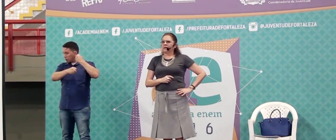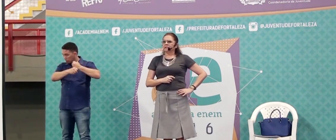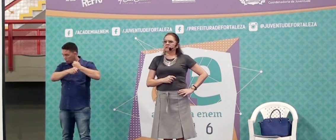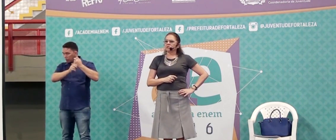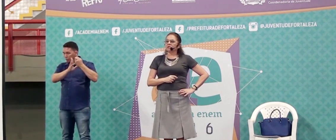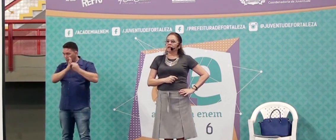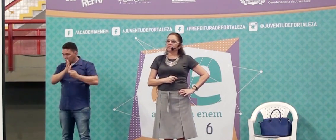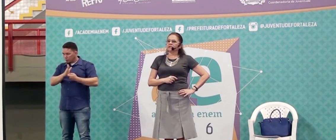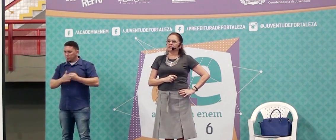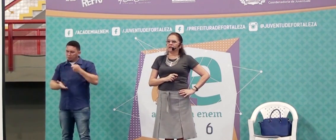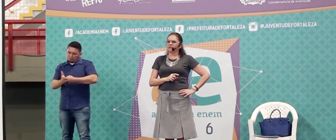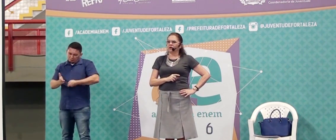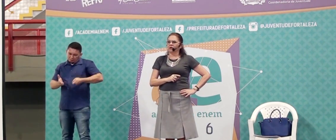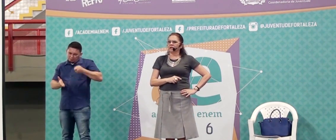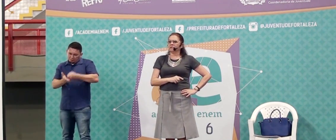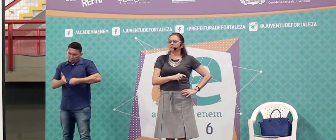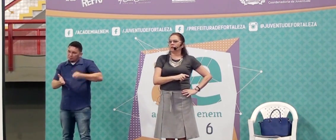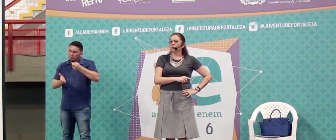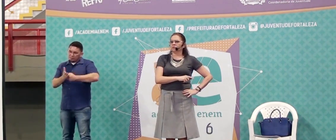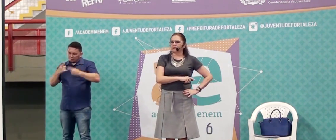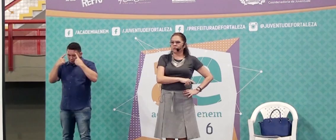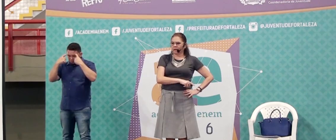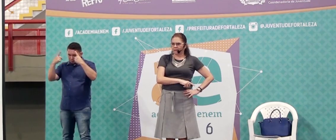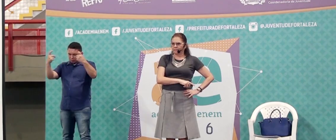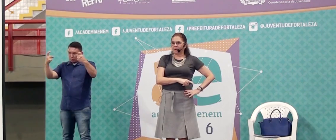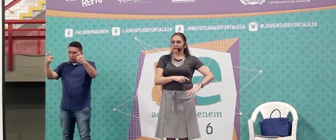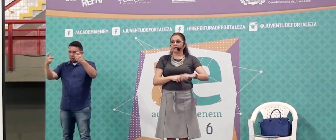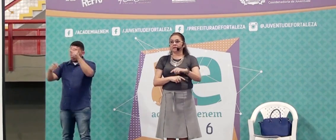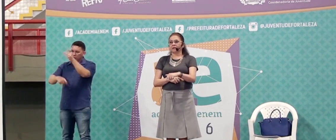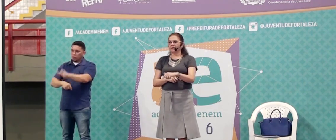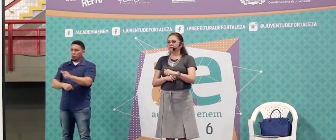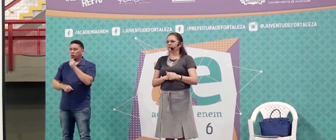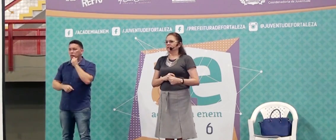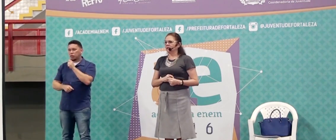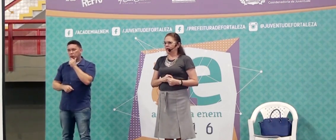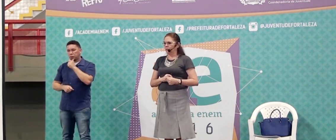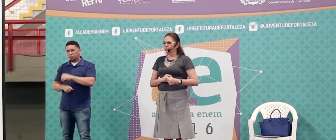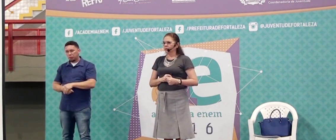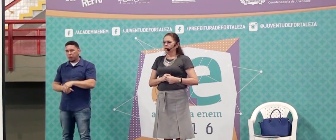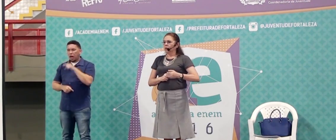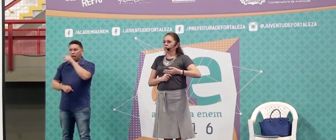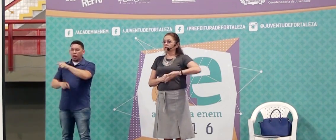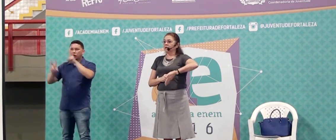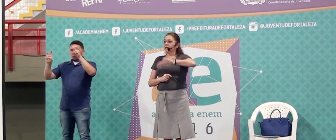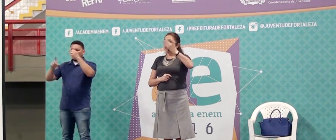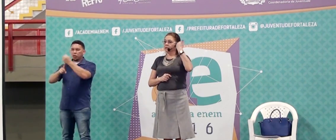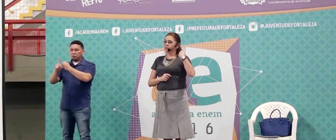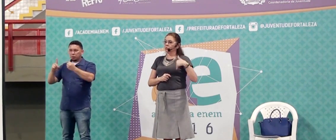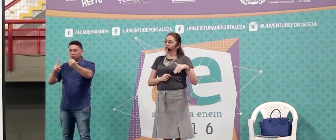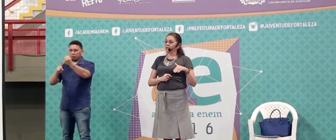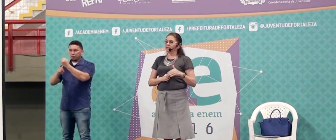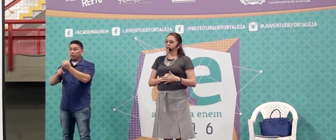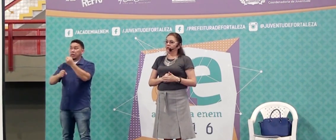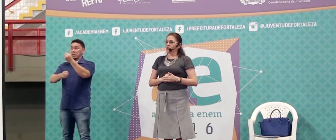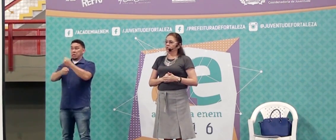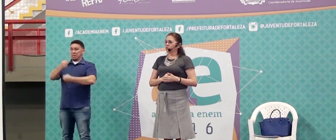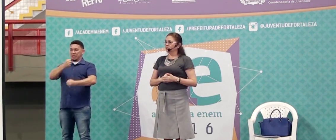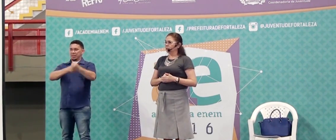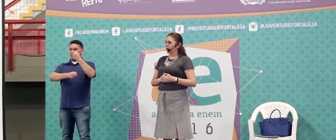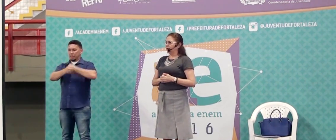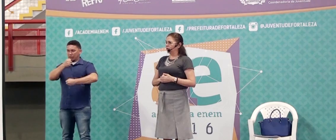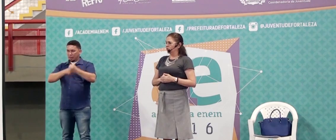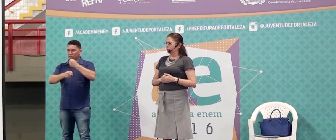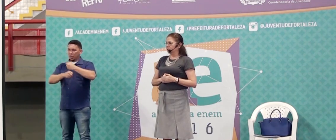a persistência da violência contra a mulher. Aquele tema é social. O tema do ano anterior,